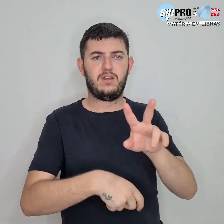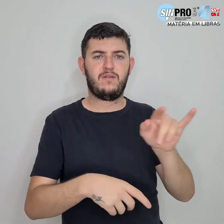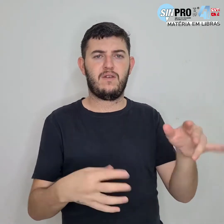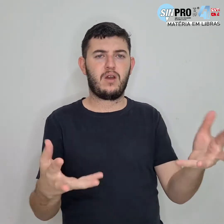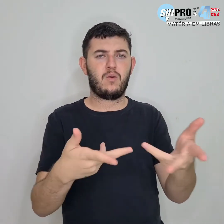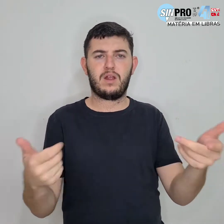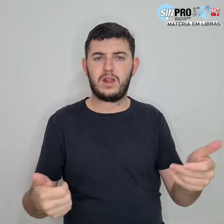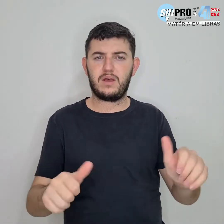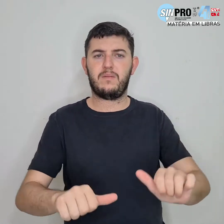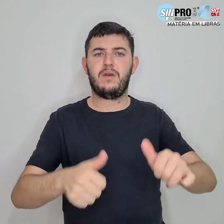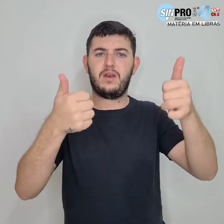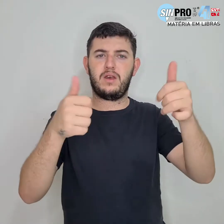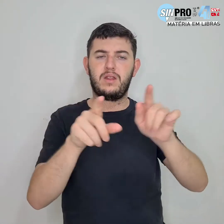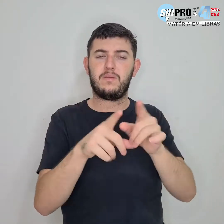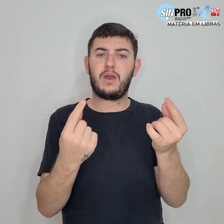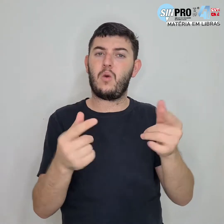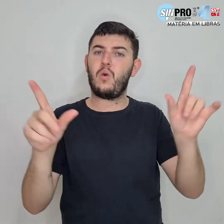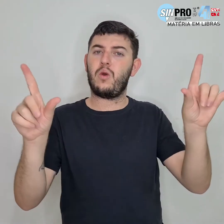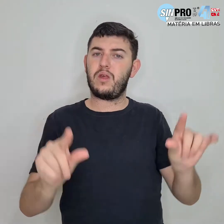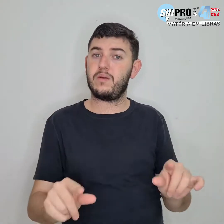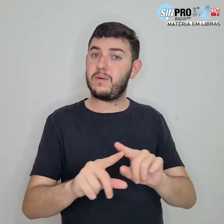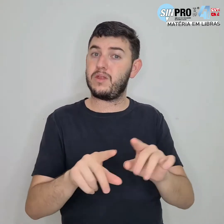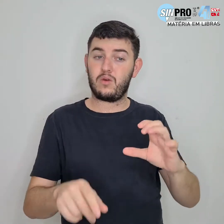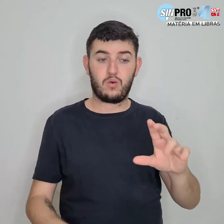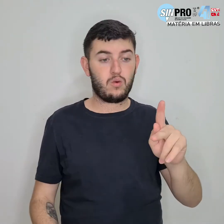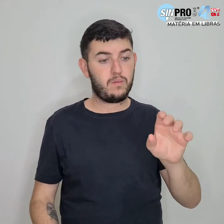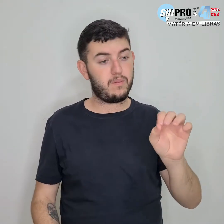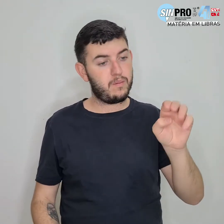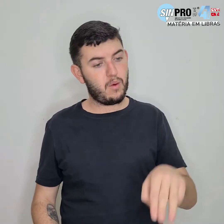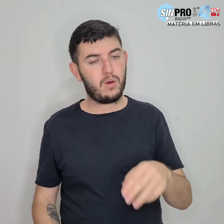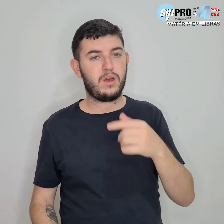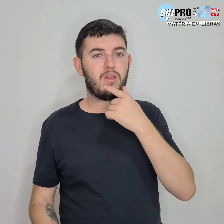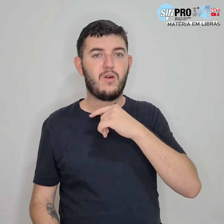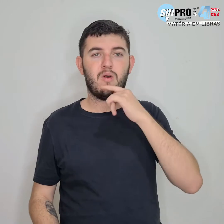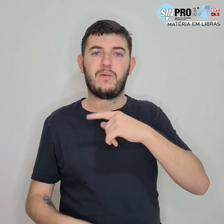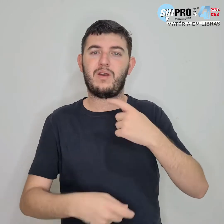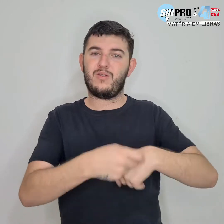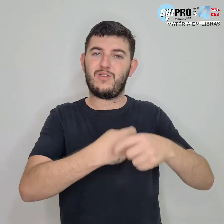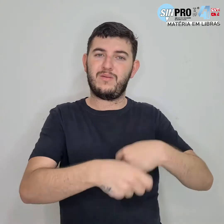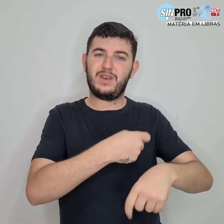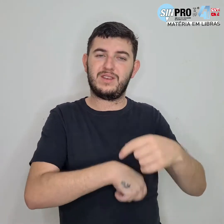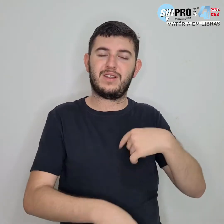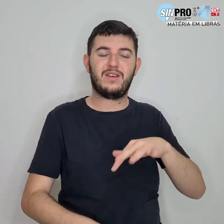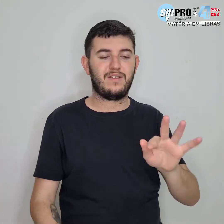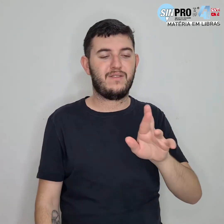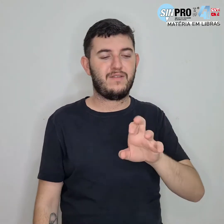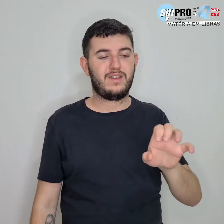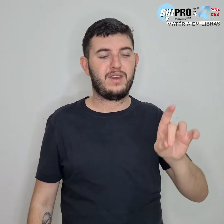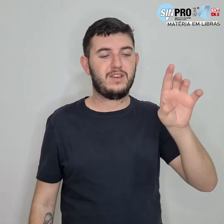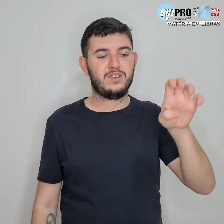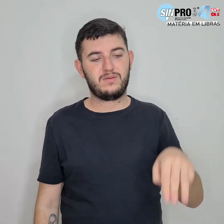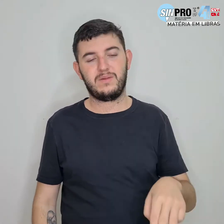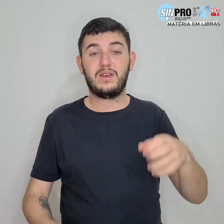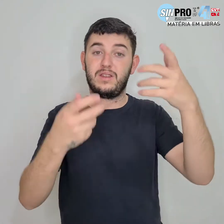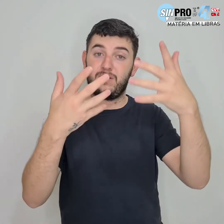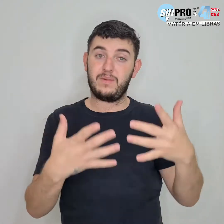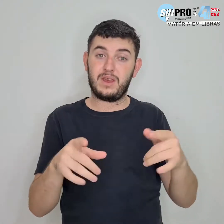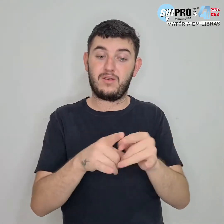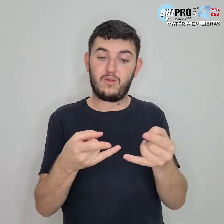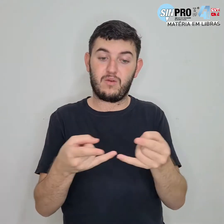redução nos custos." O cupom que Friedman se refere seriam os vouchers definidos pelos ultraliberais, entre eles